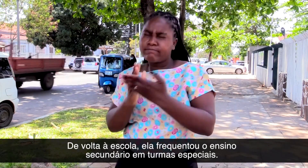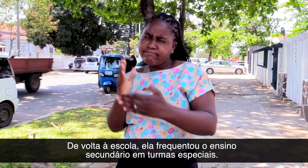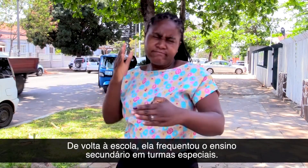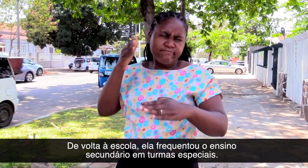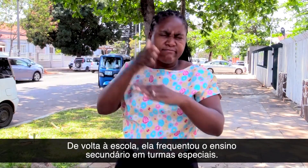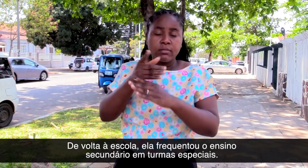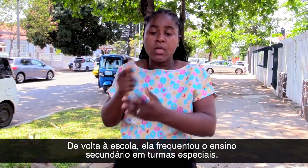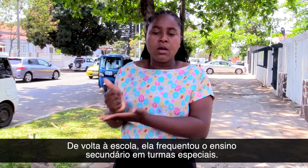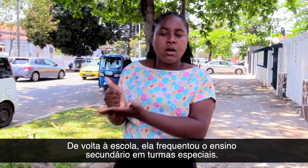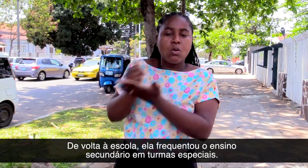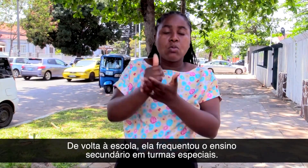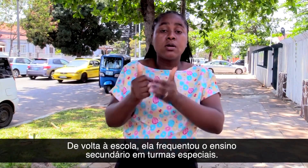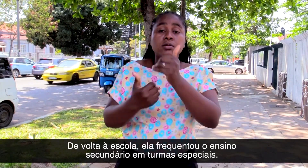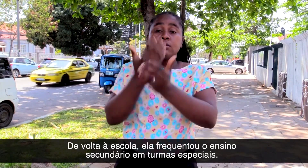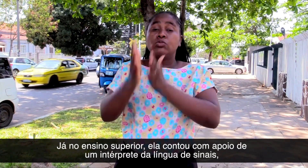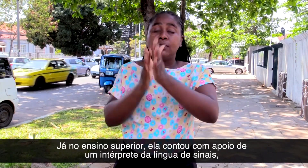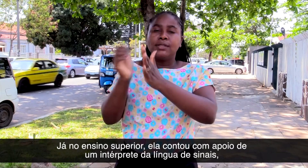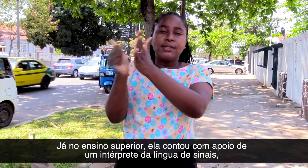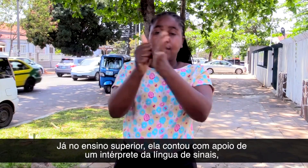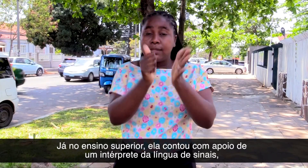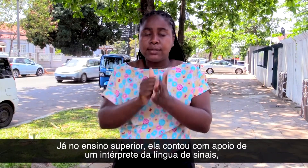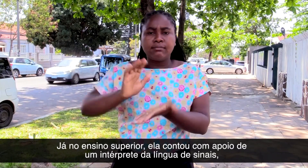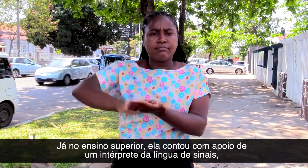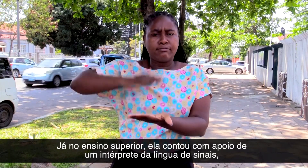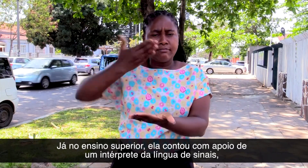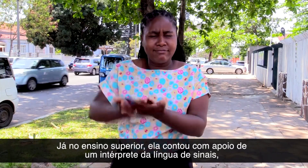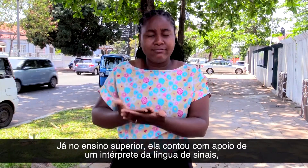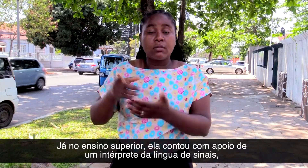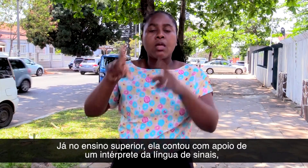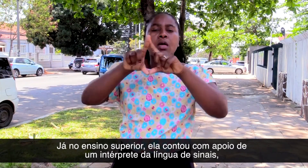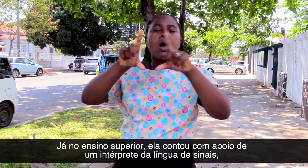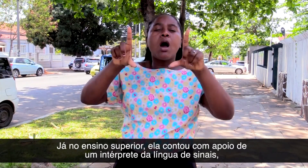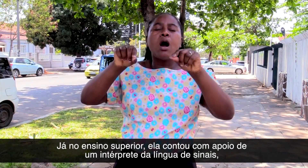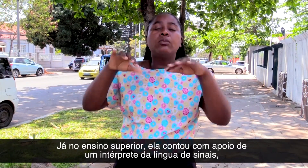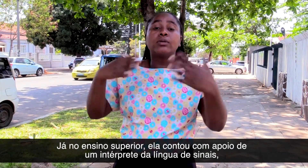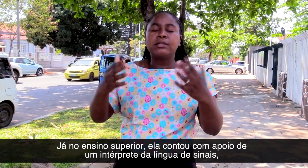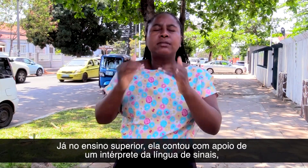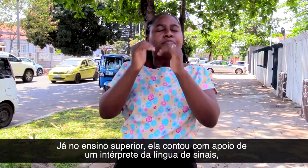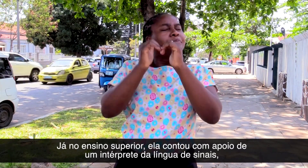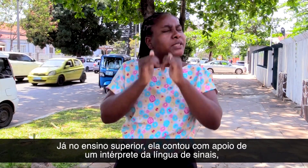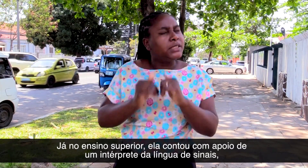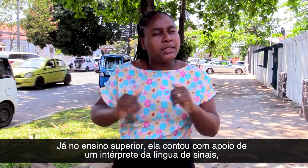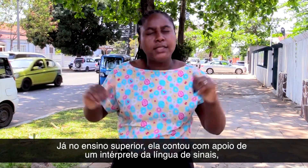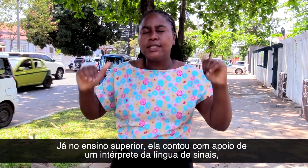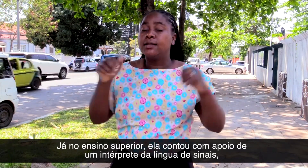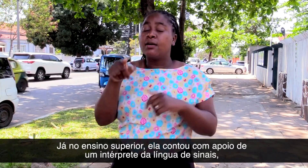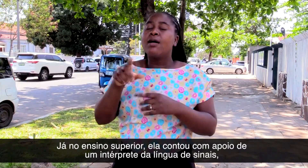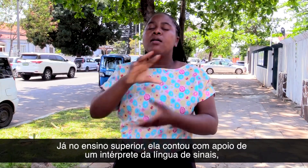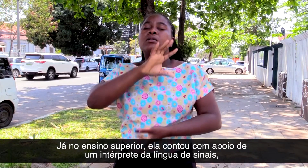secundário em turmas especiais. Já no ensino superior, ela contou com o apoio do intérprete da língua de sinais,